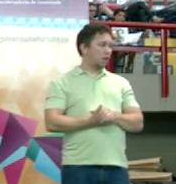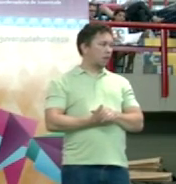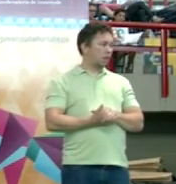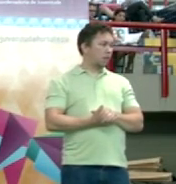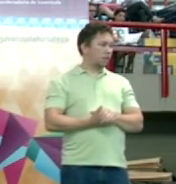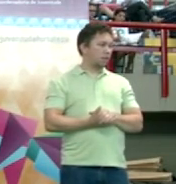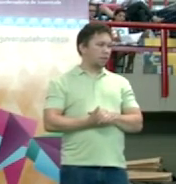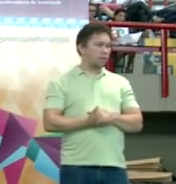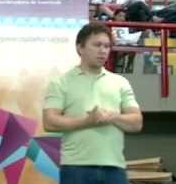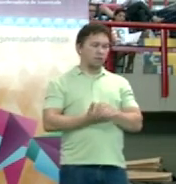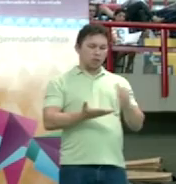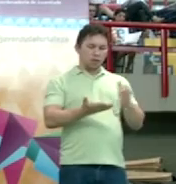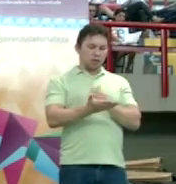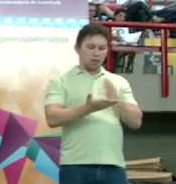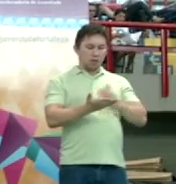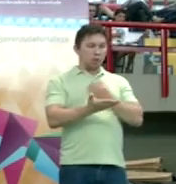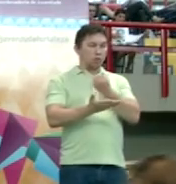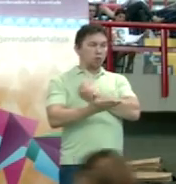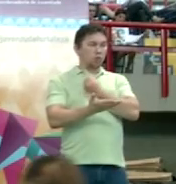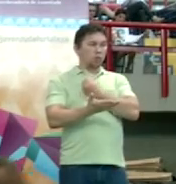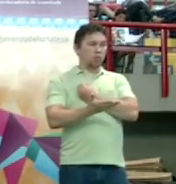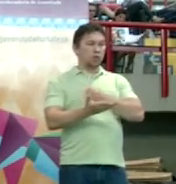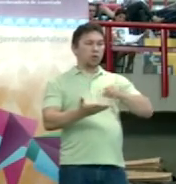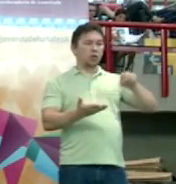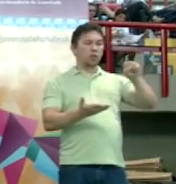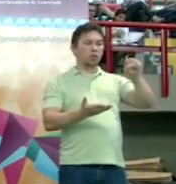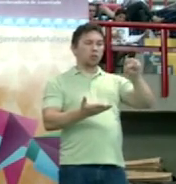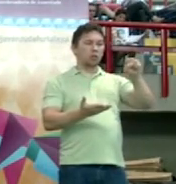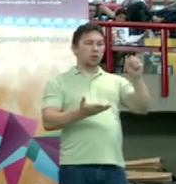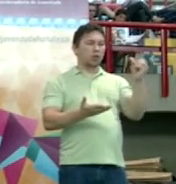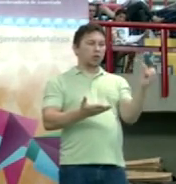e abrissem na página 86.